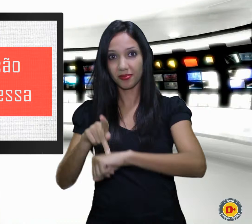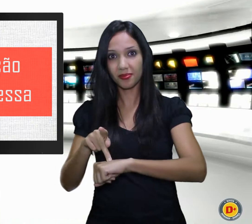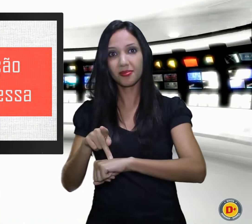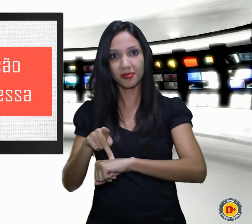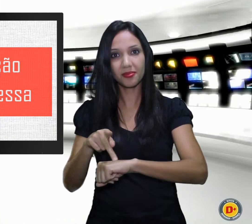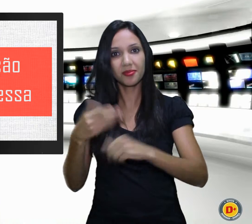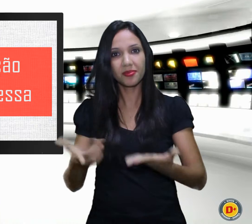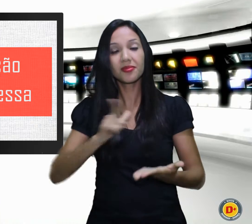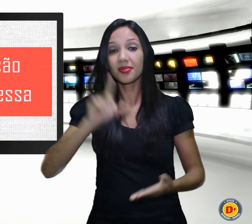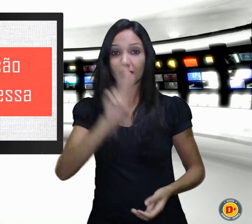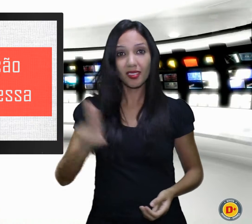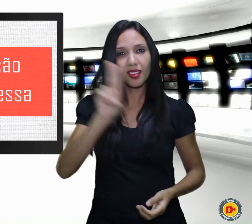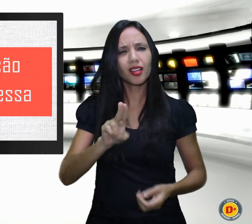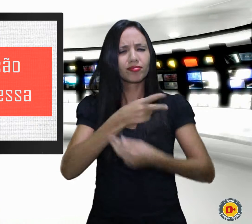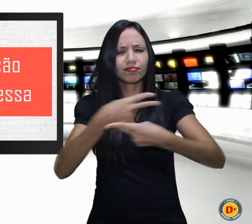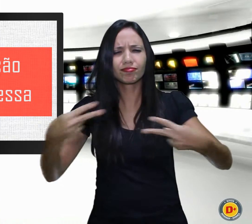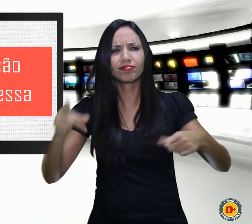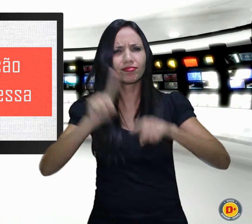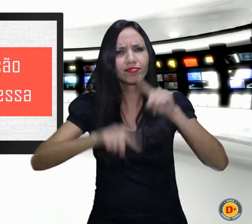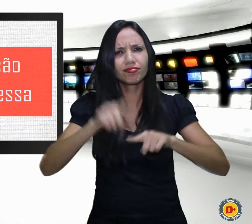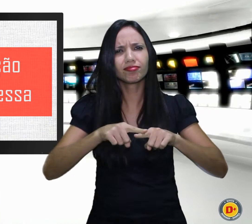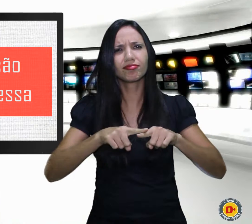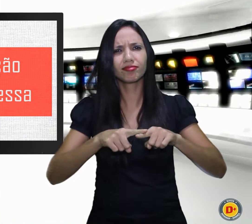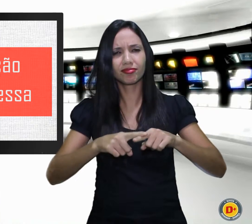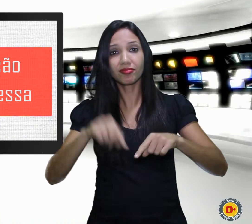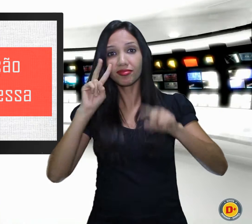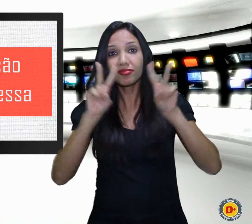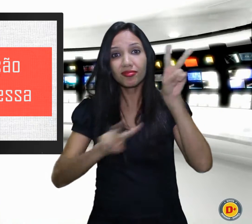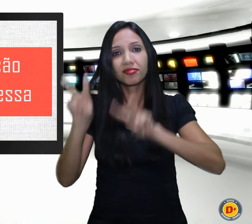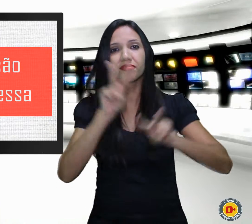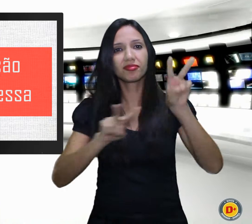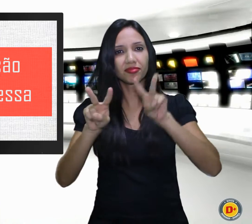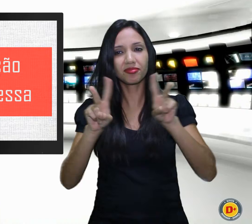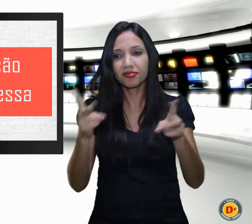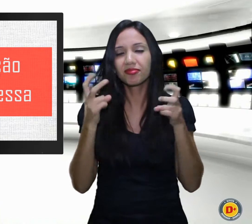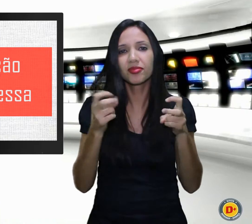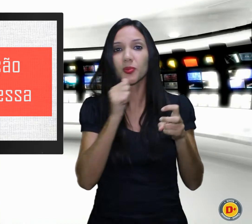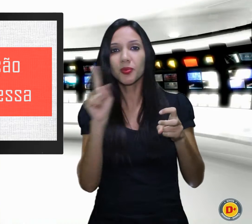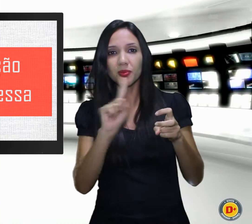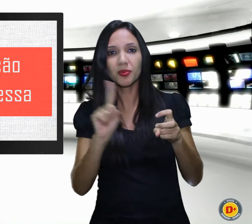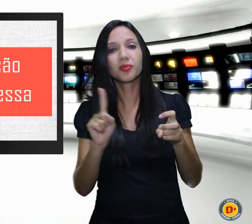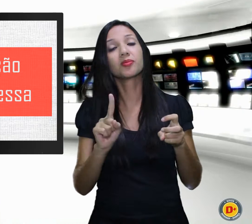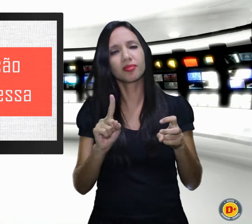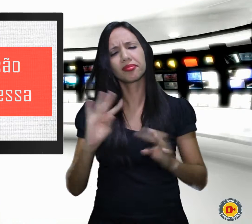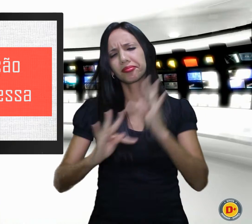da utilização de recursos óticos e não óticos, da tecnologia assistiva e outros.